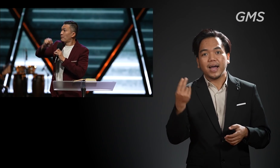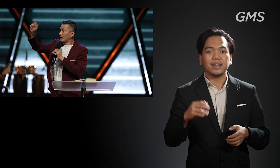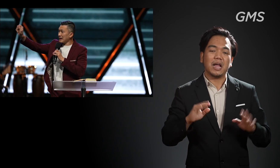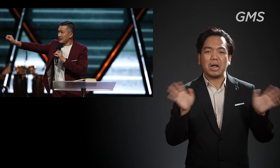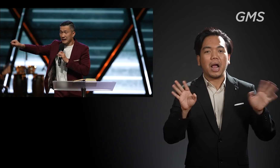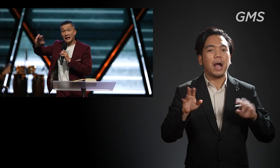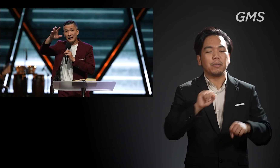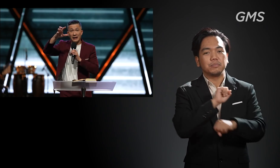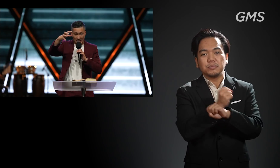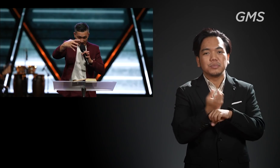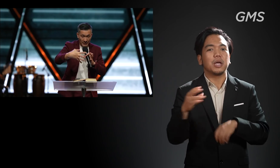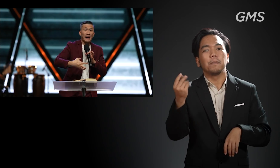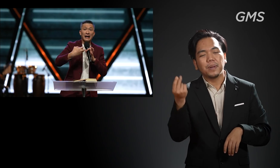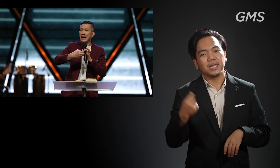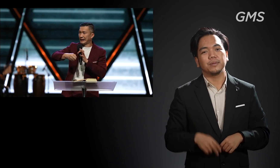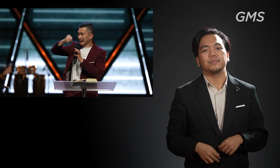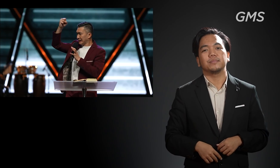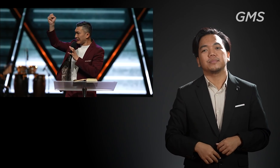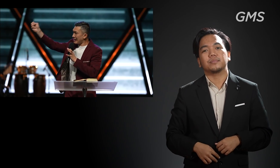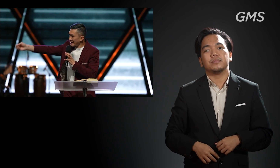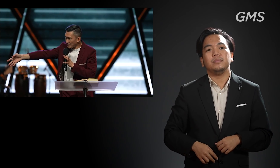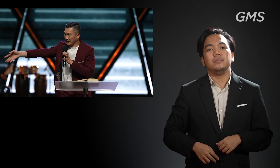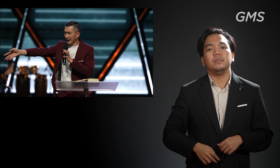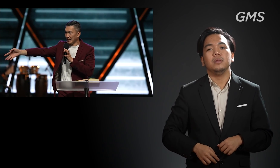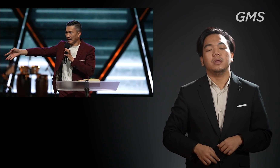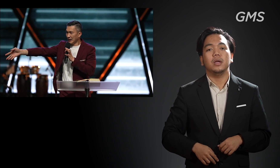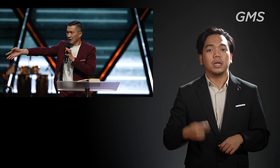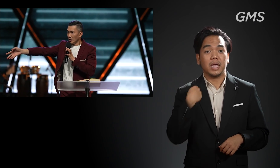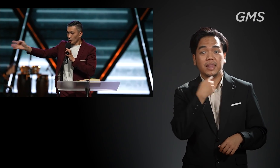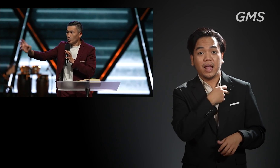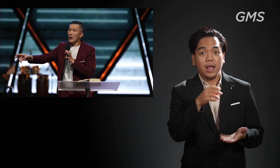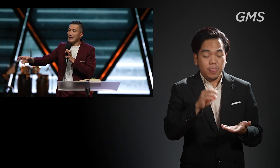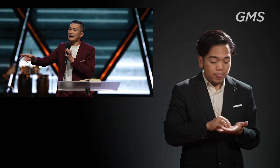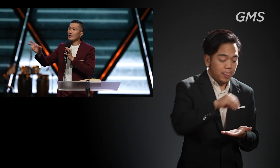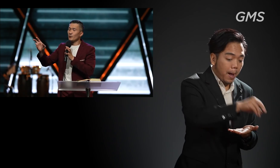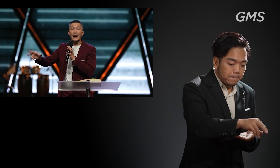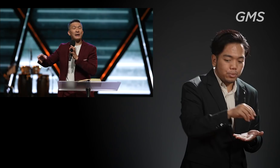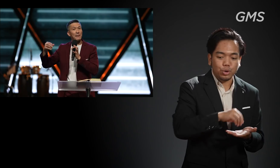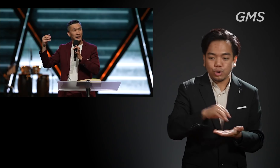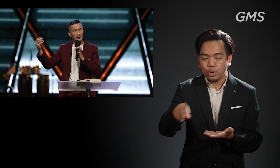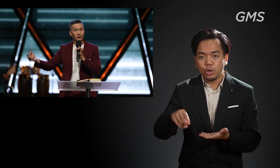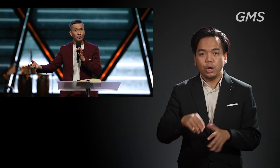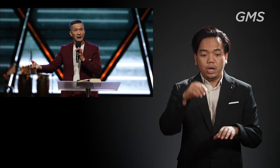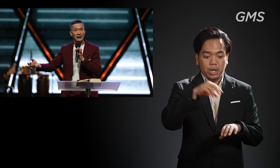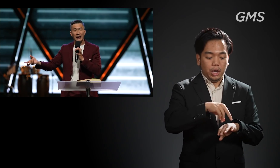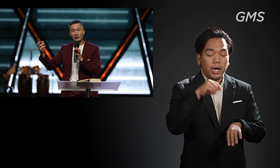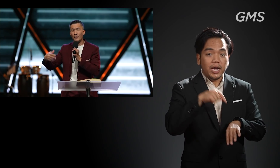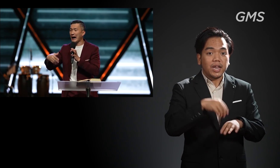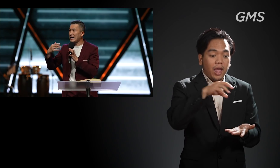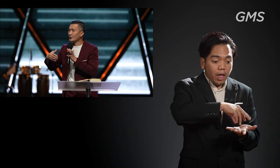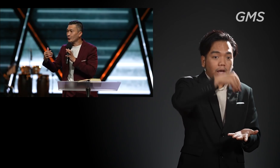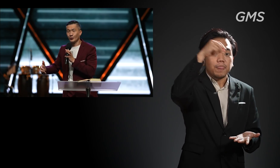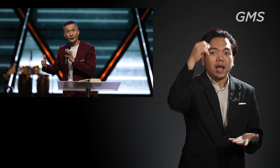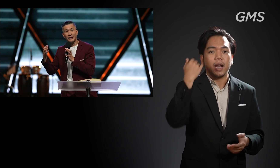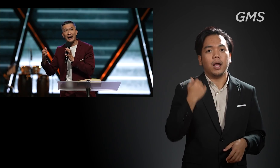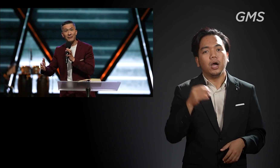aku taburkan yang sebagian lagi di tanah yang seperti ini. Tujuannya adalah supaya mendapatkan keuntungan. Agar supaya